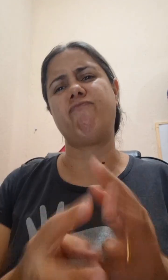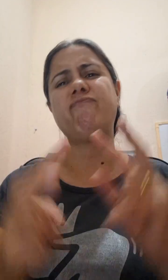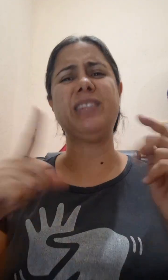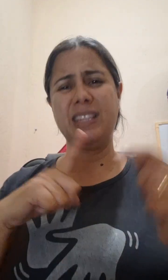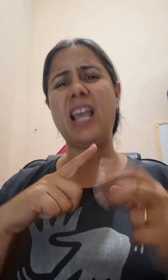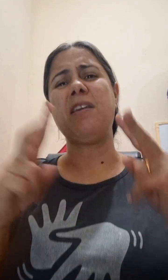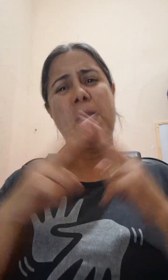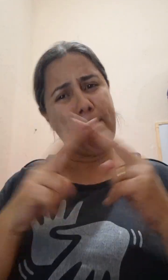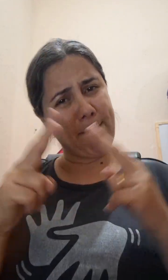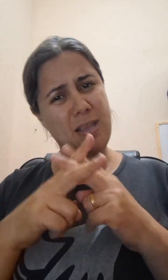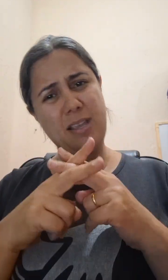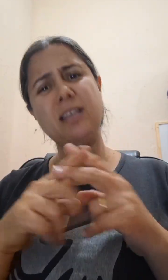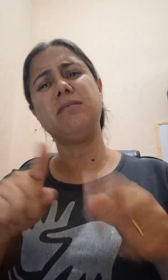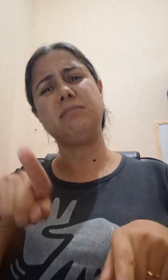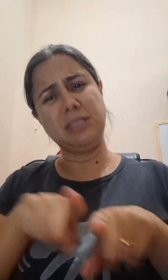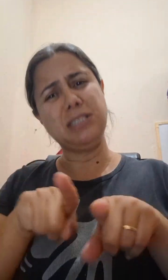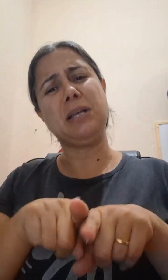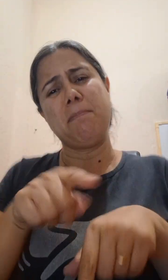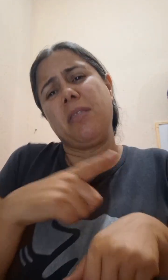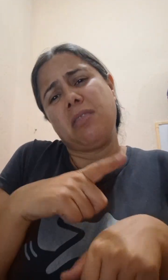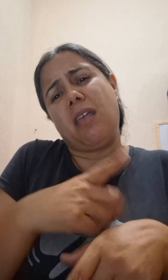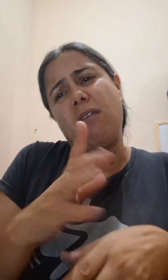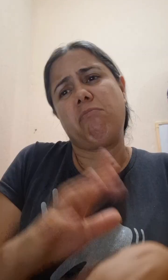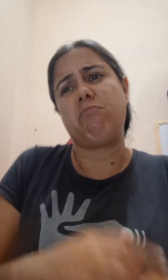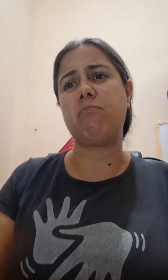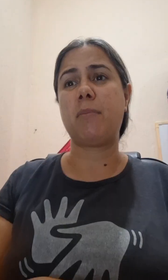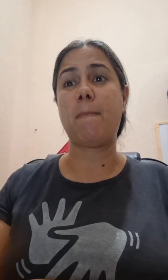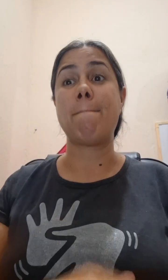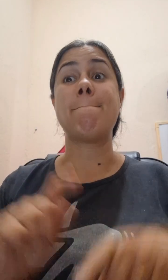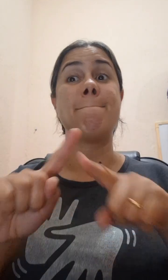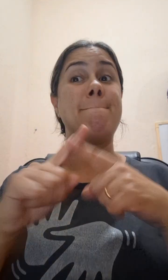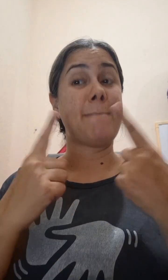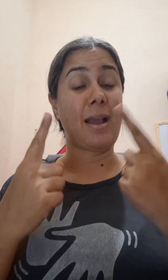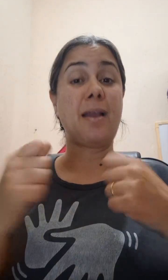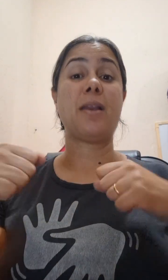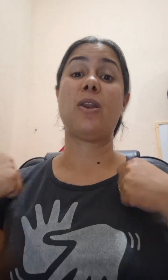dificuldade com as pessoas. Tem conflitos também, tem.